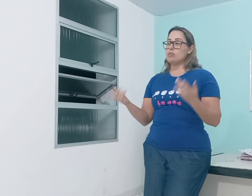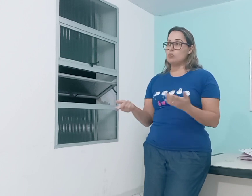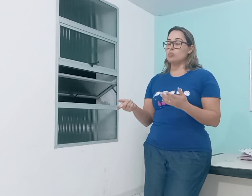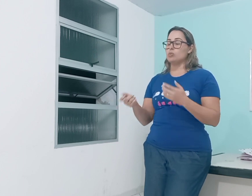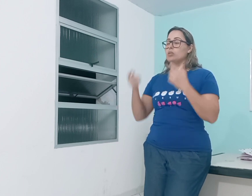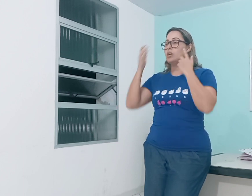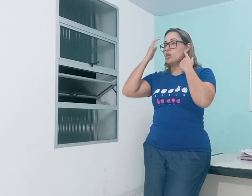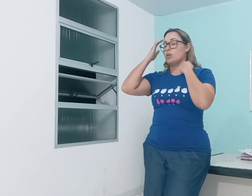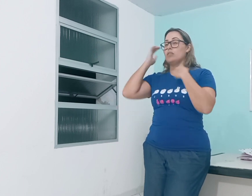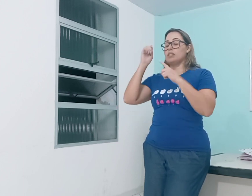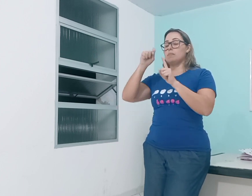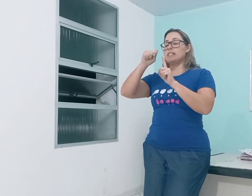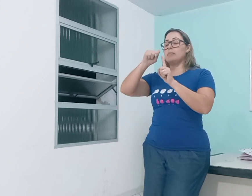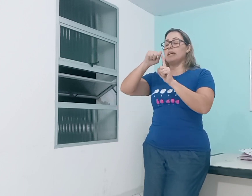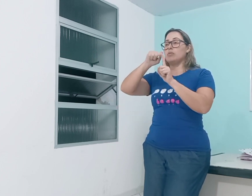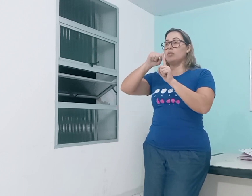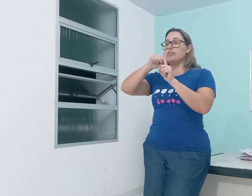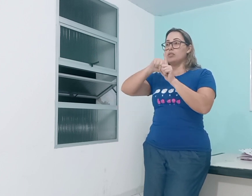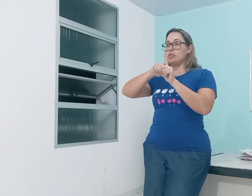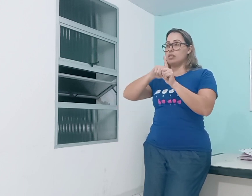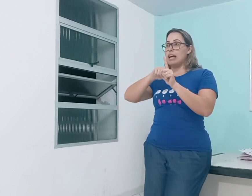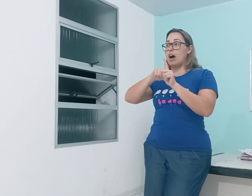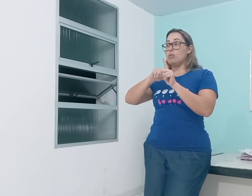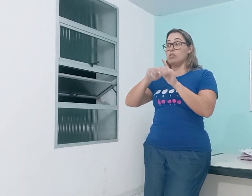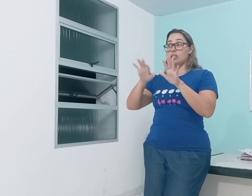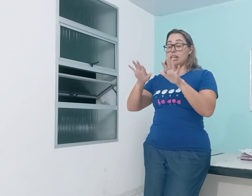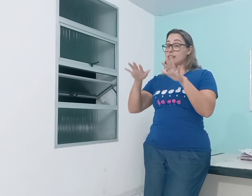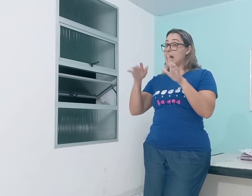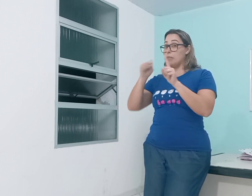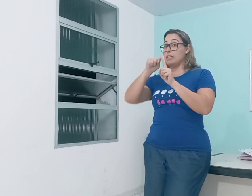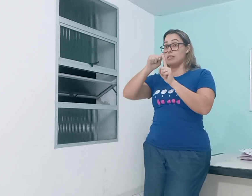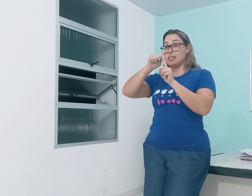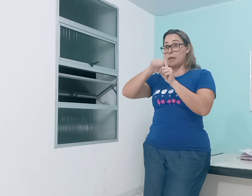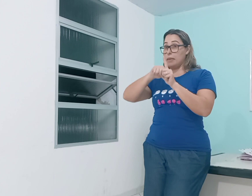assunto. Só que vocês perceberam que eu fiz o sinal, vocês já sabem que isso aqui é mês.